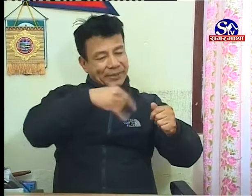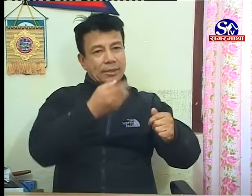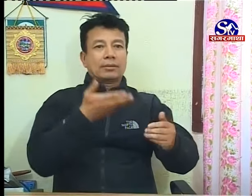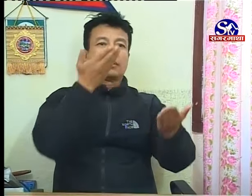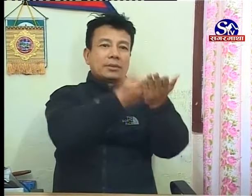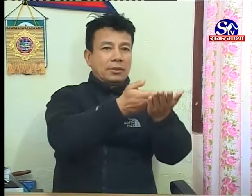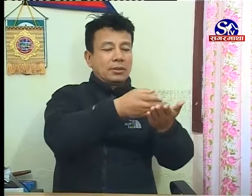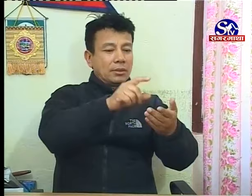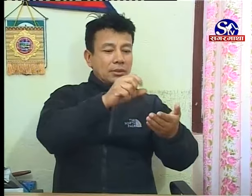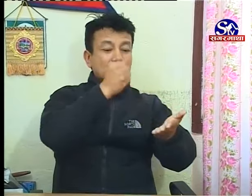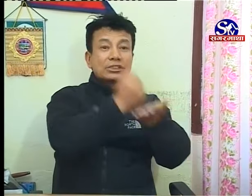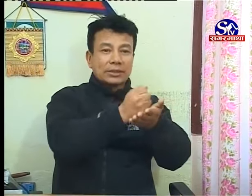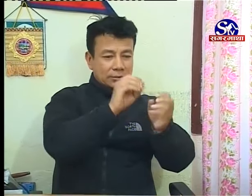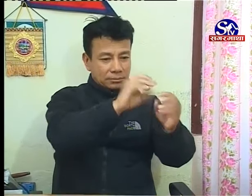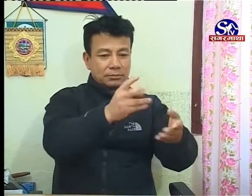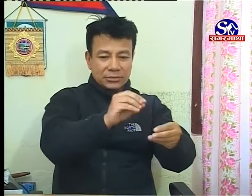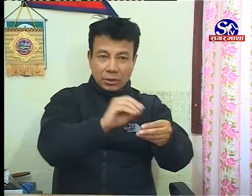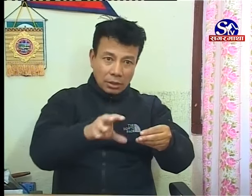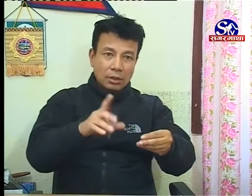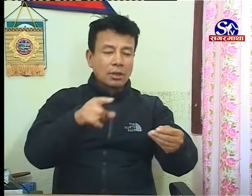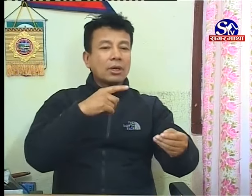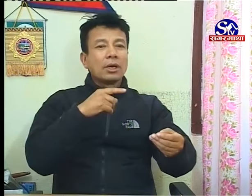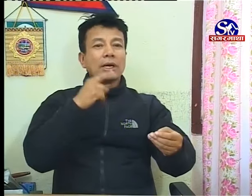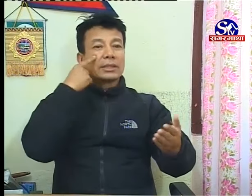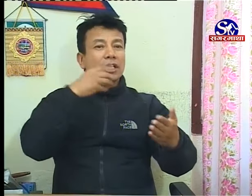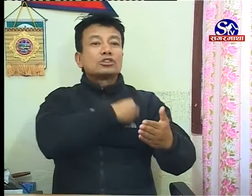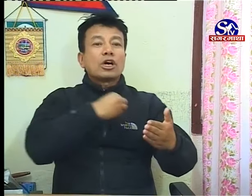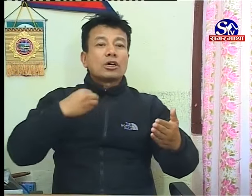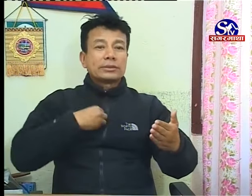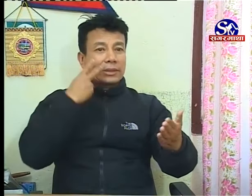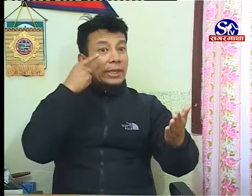अब नवीकरण गर्न प्रस्ताव गर्दाखेरि चाहिँ अब उनीहरूले दर्ता गरेर नदिने,